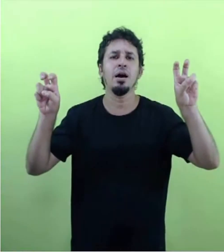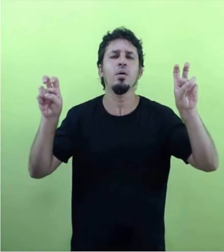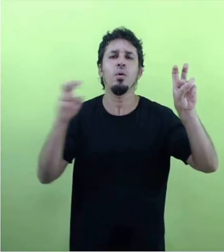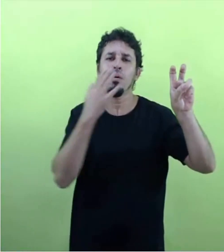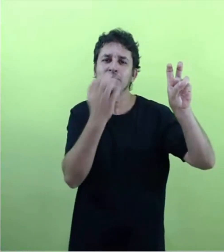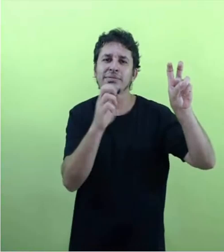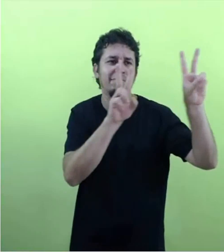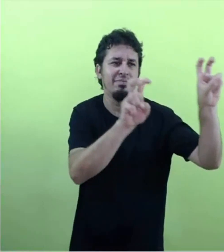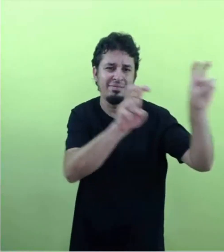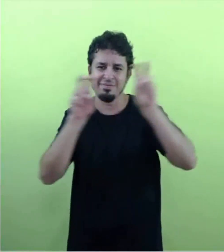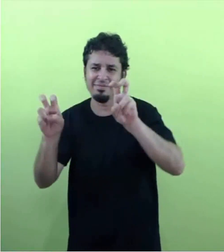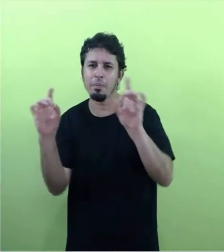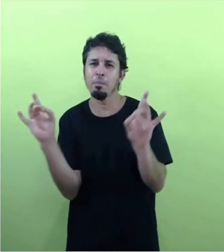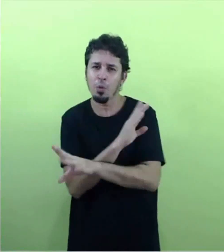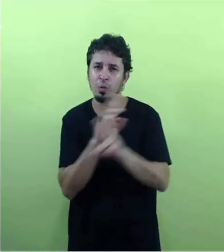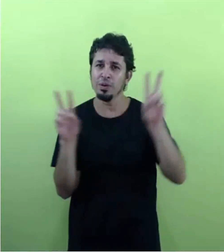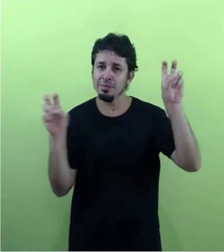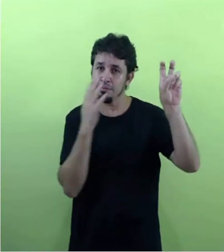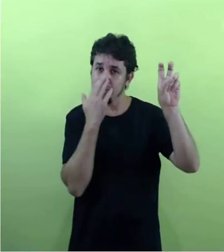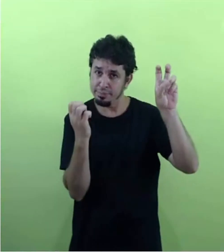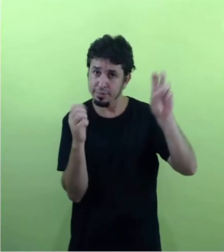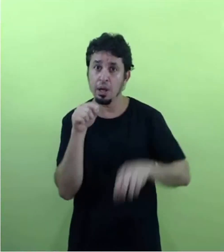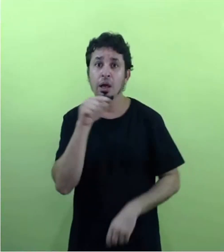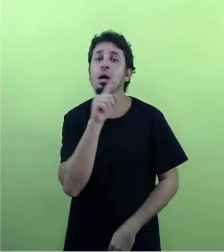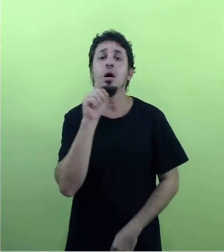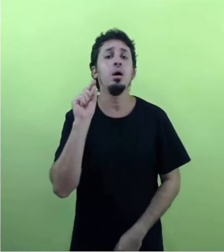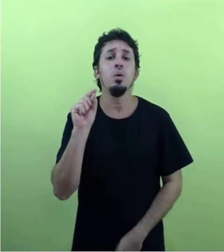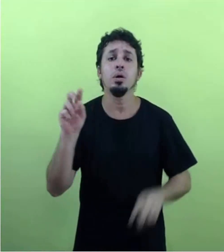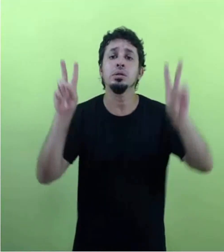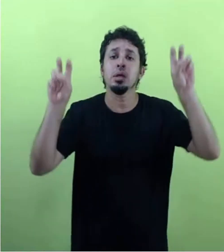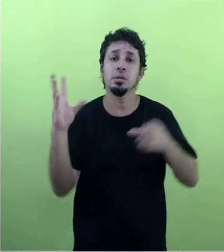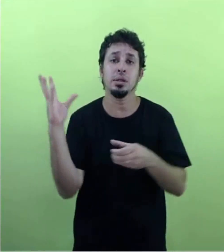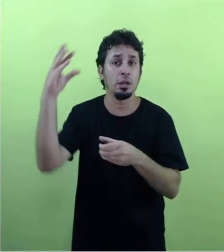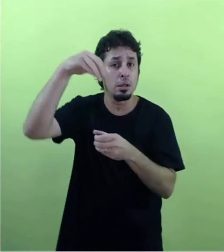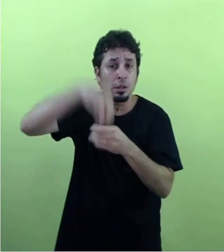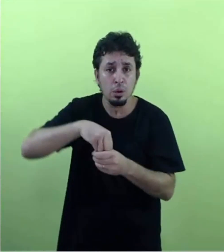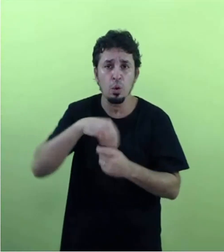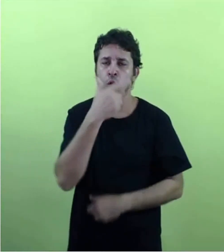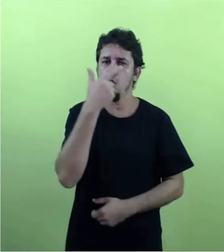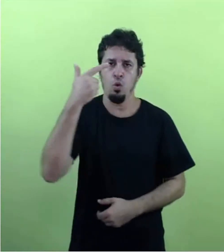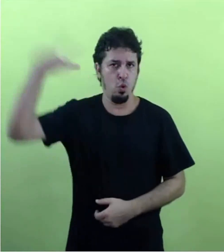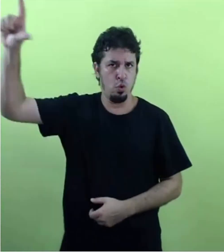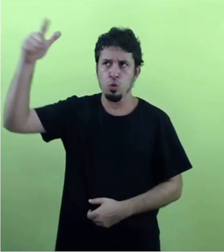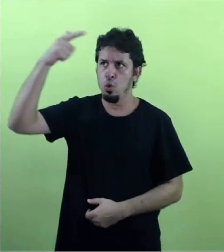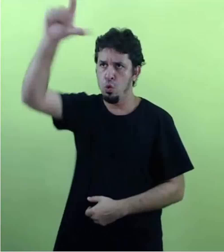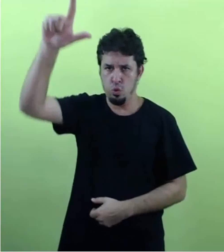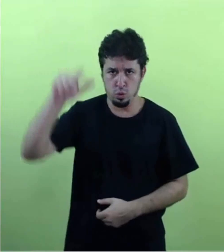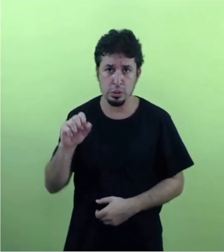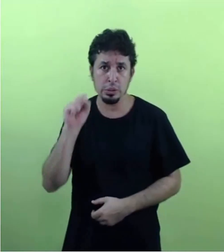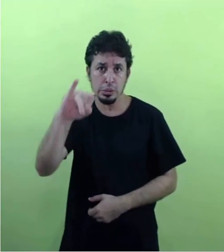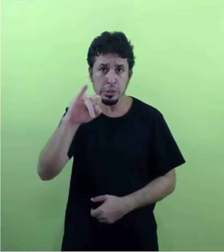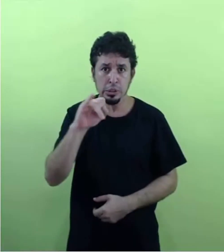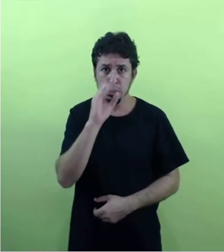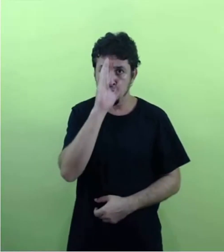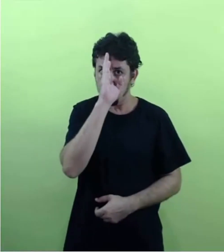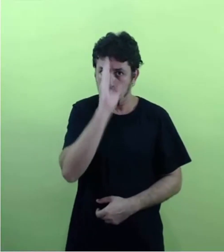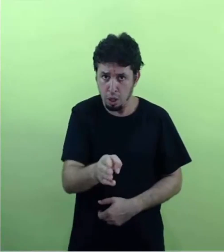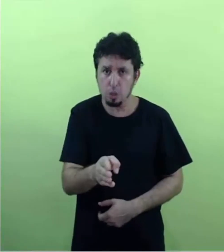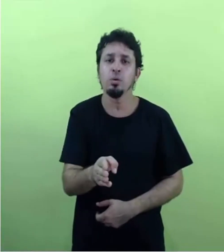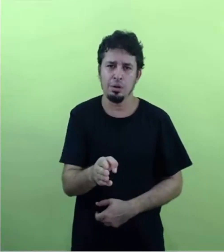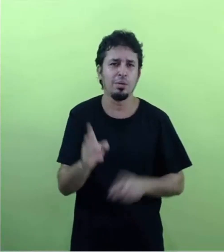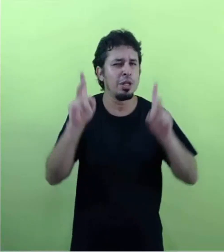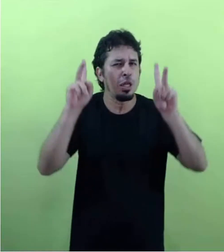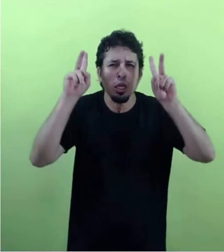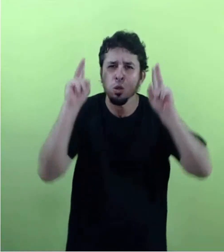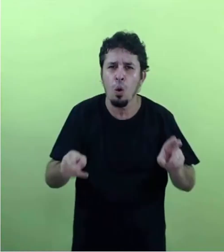Neste caso, antes da citação deve-se dizer que ela está sendo citada dentro de outra produção. Se